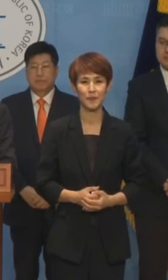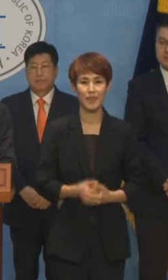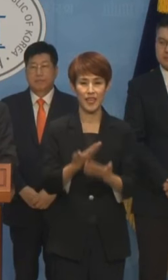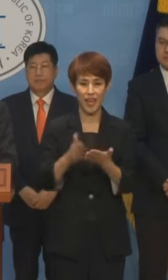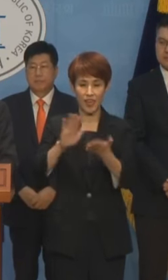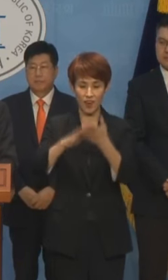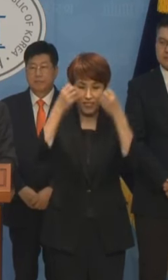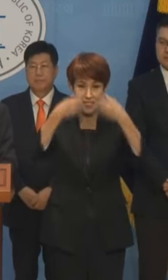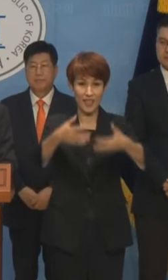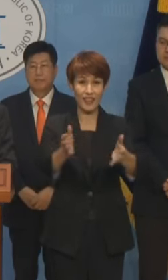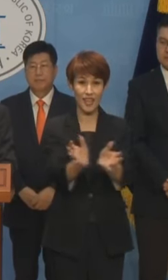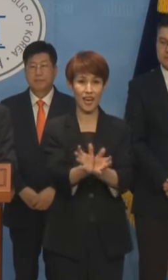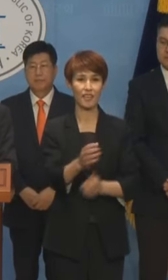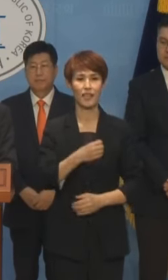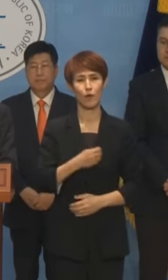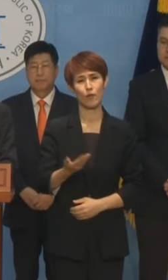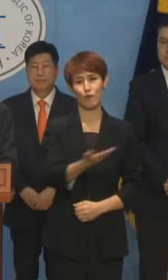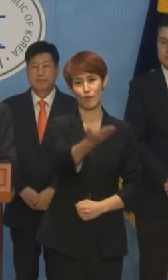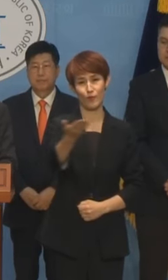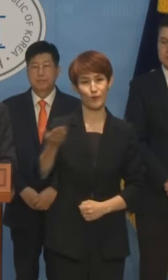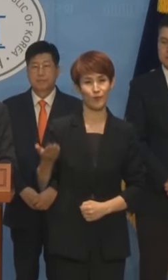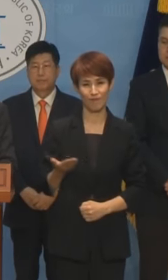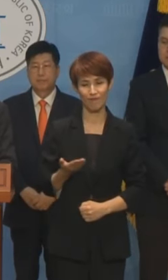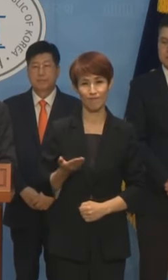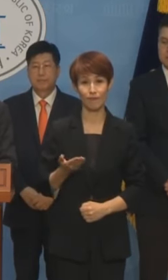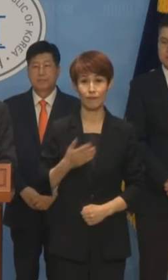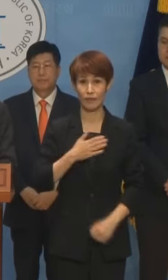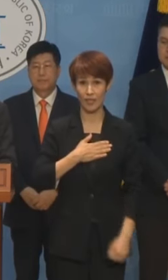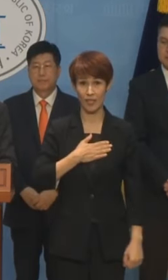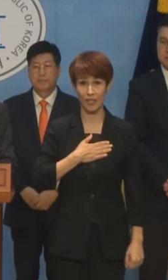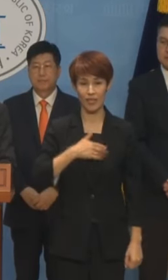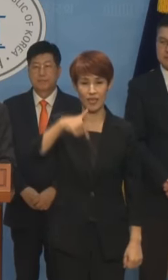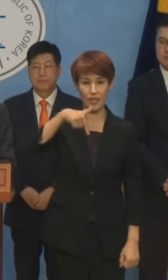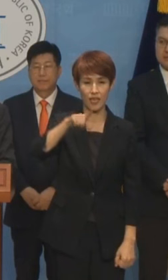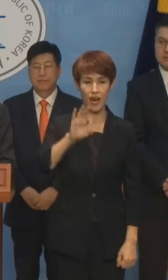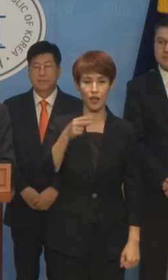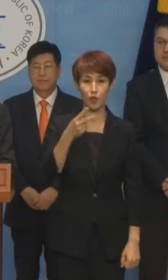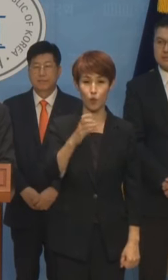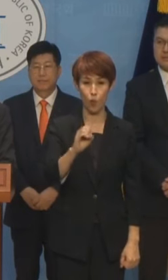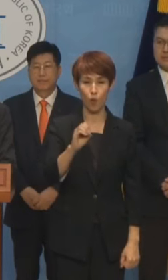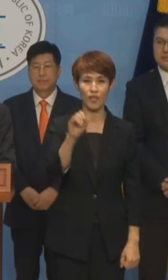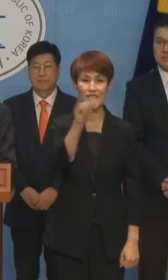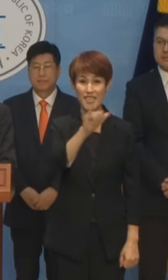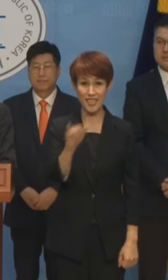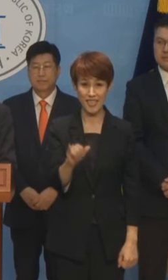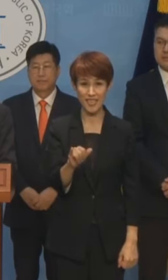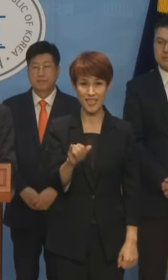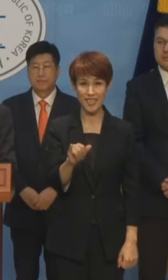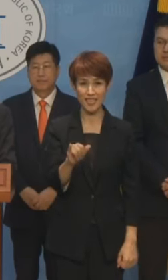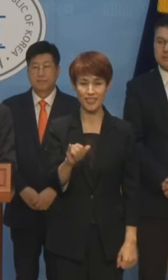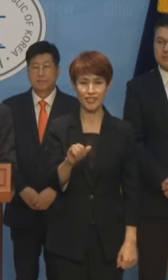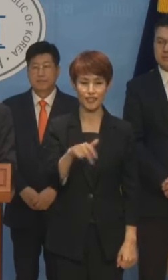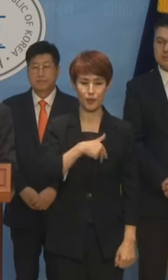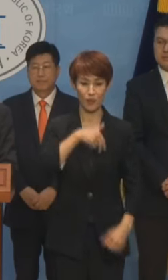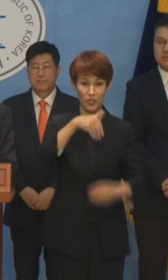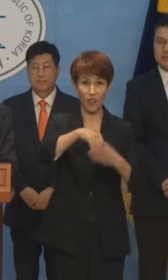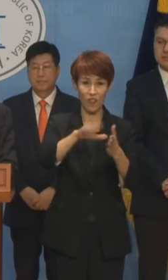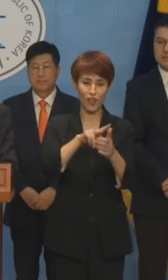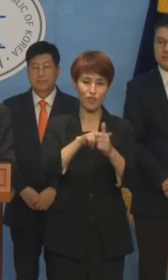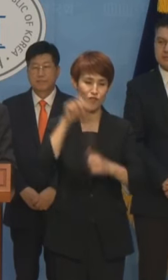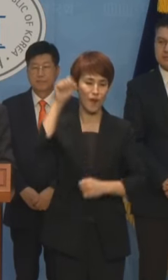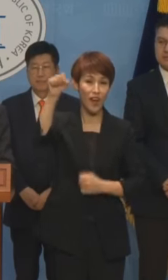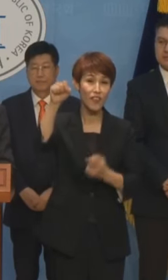개혁신당 당원 동지 여러분, 저는 강동구 을에서 지난 총선에